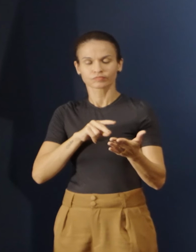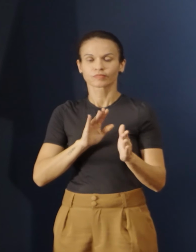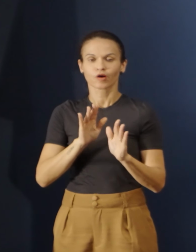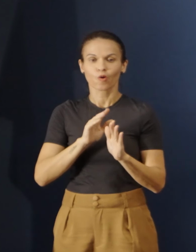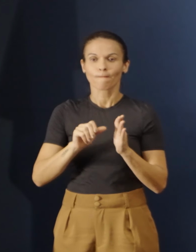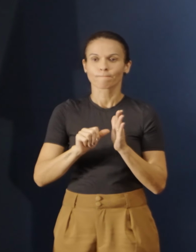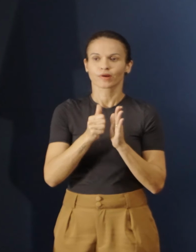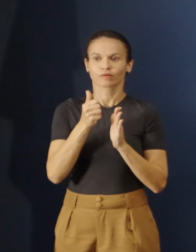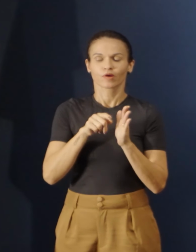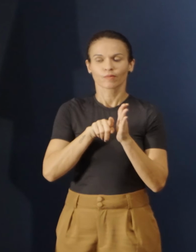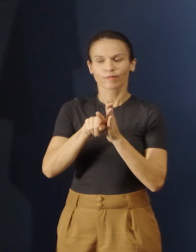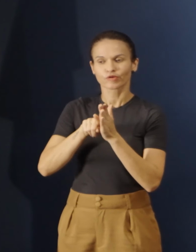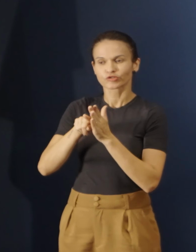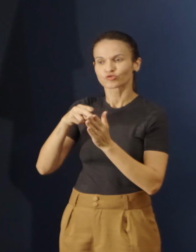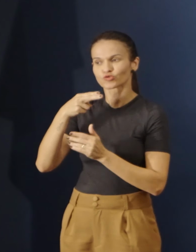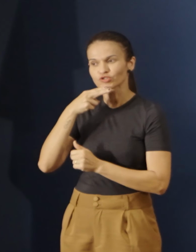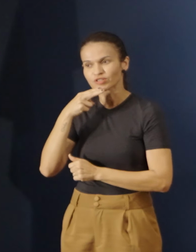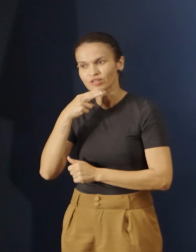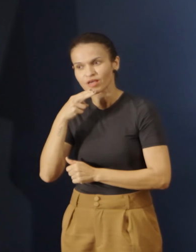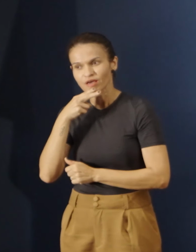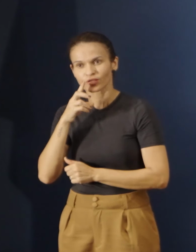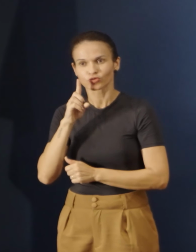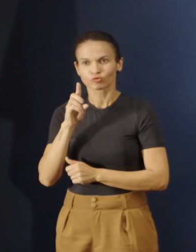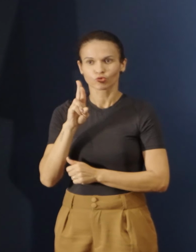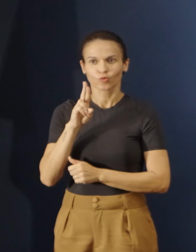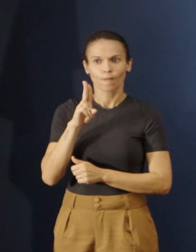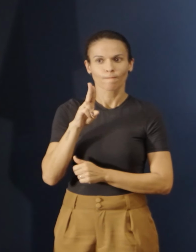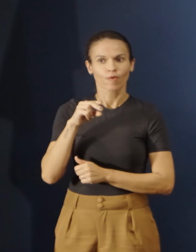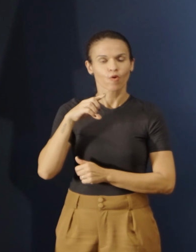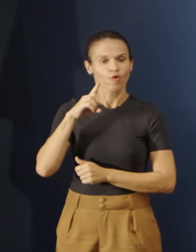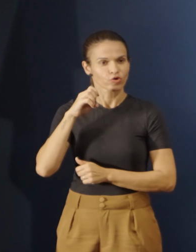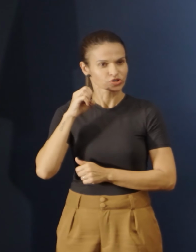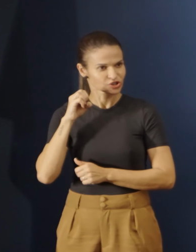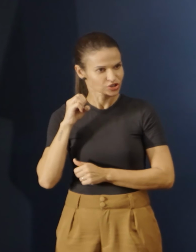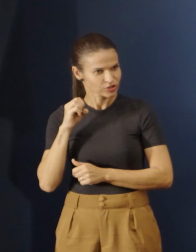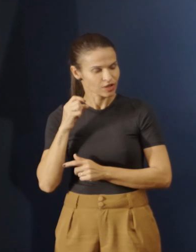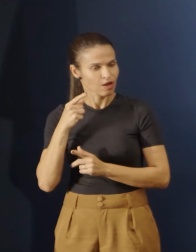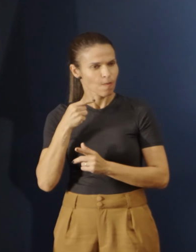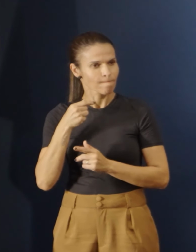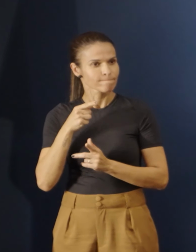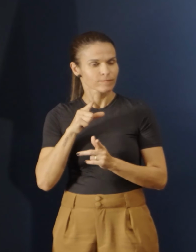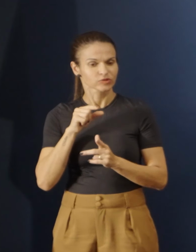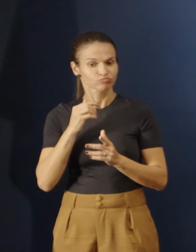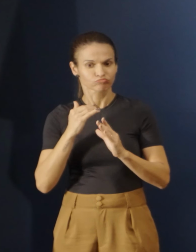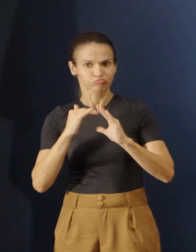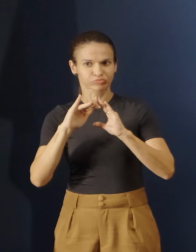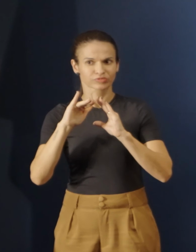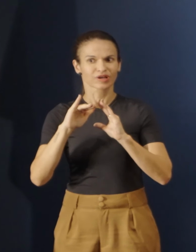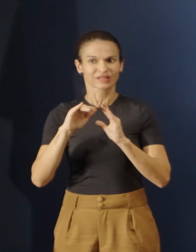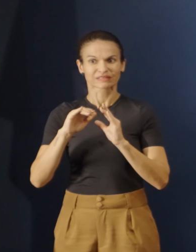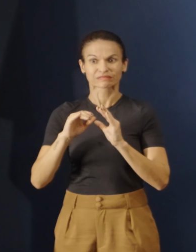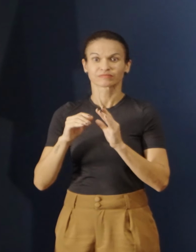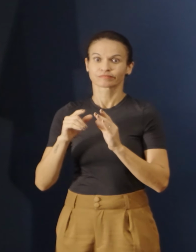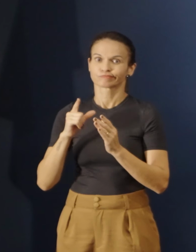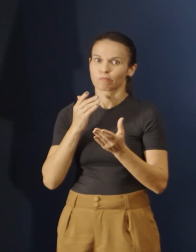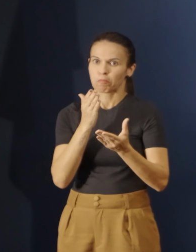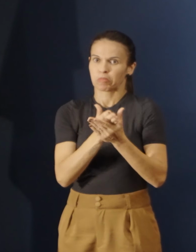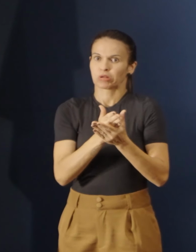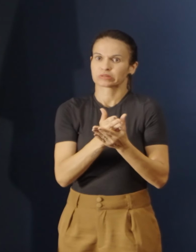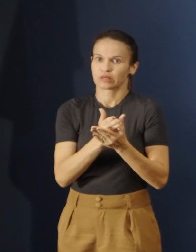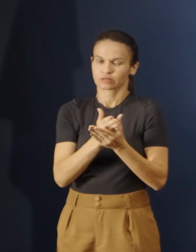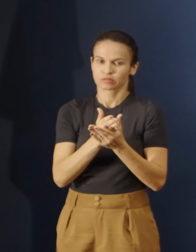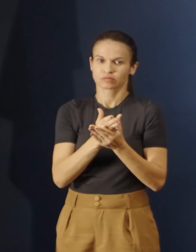vou primeiro consultar os netos dele, do Drummond, e saber se tem algum... Porque eu prefiro fazer isso depois ser publicado, eles me colocaram na justiça e